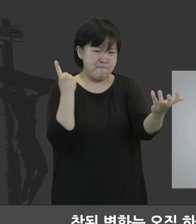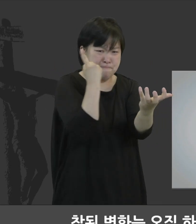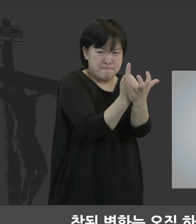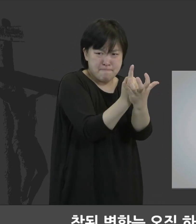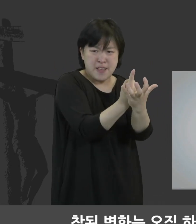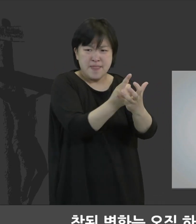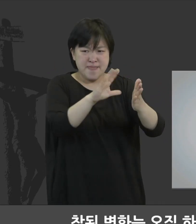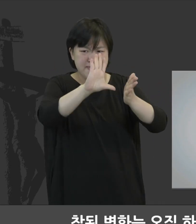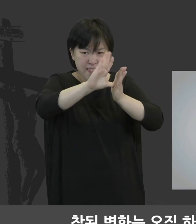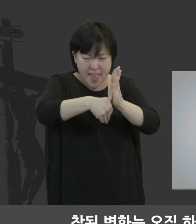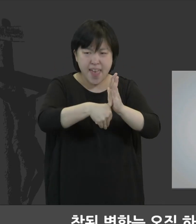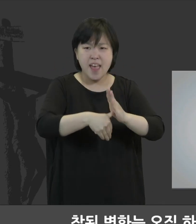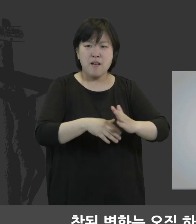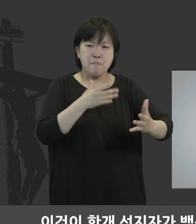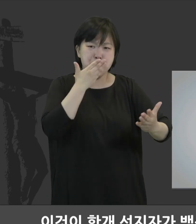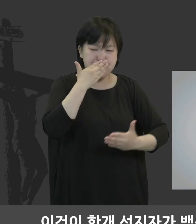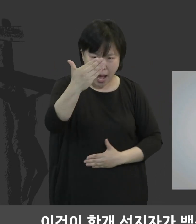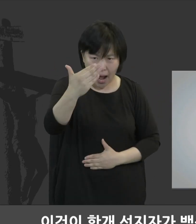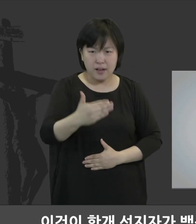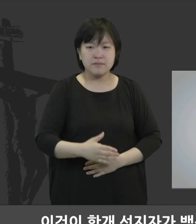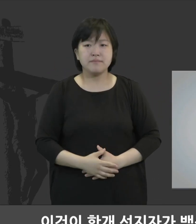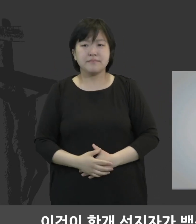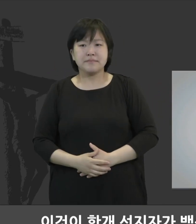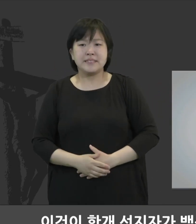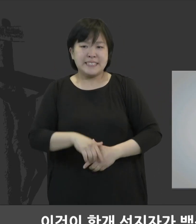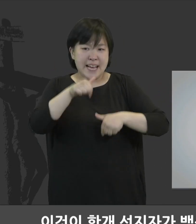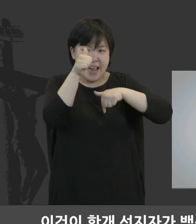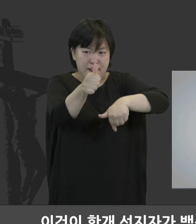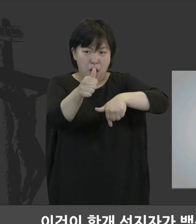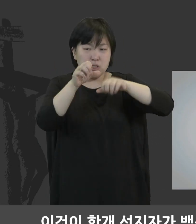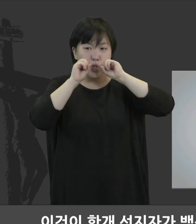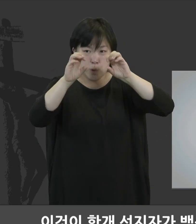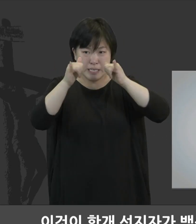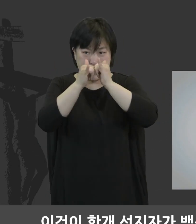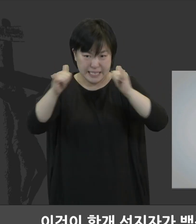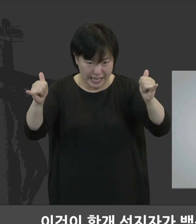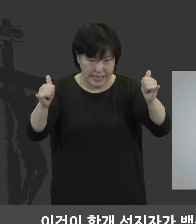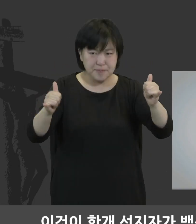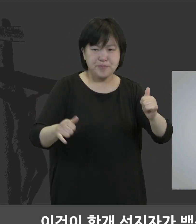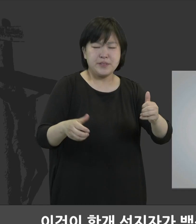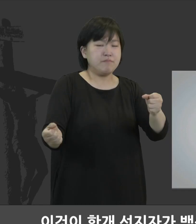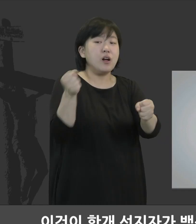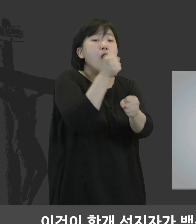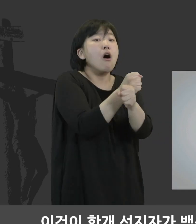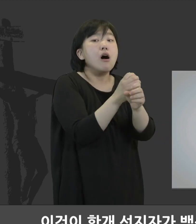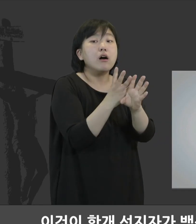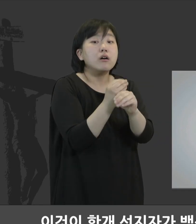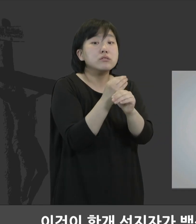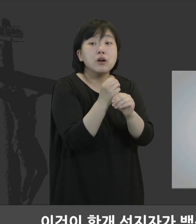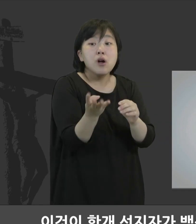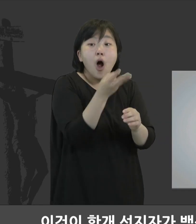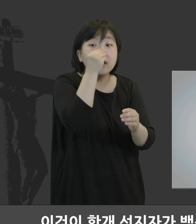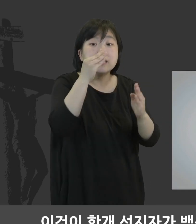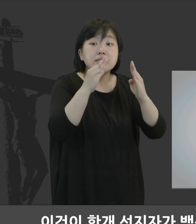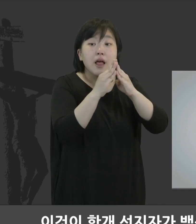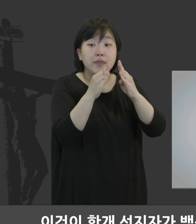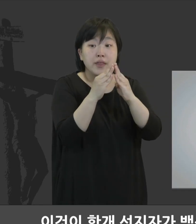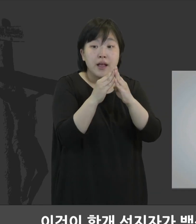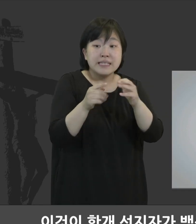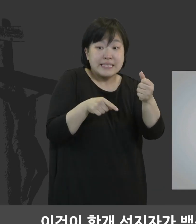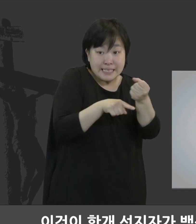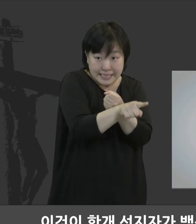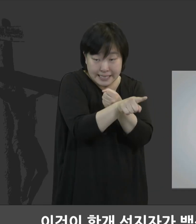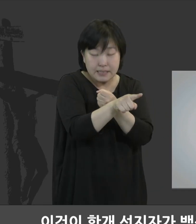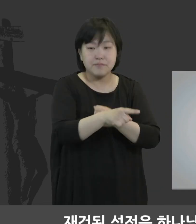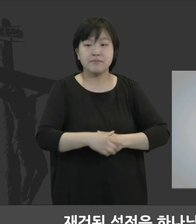때만 가능한 것이죠. 이것이 학개 선지자가 백성들에게 전한 성전 재건의 상징적